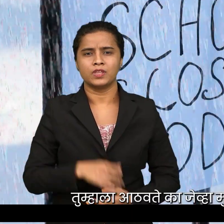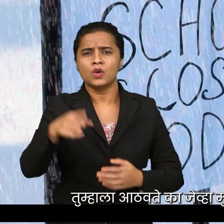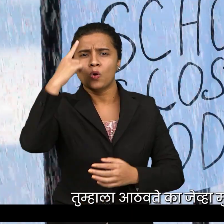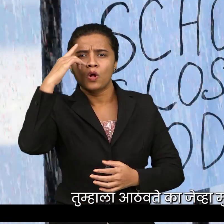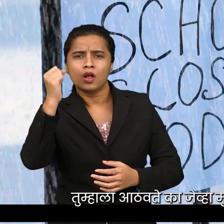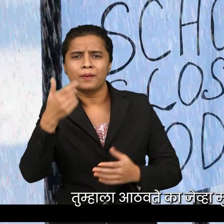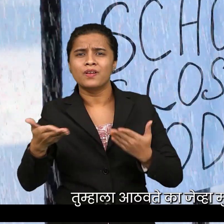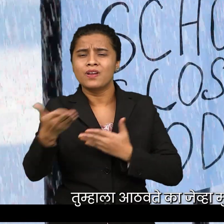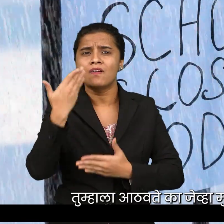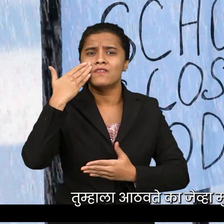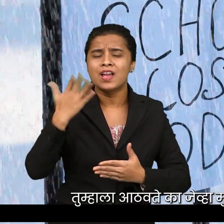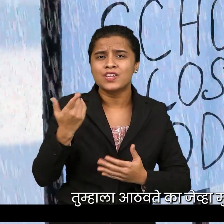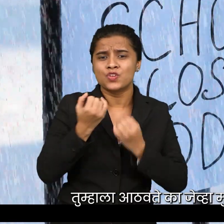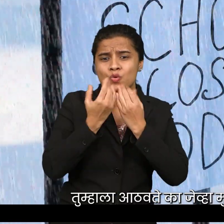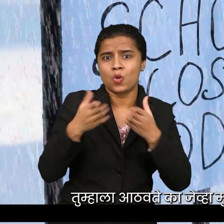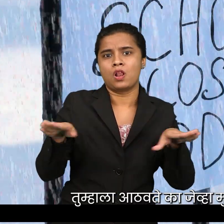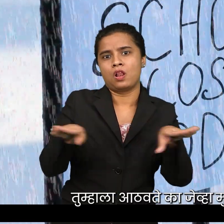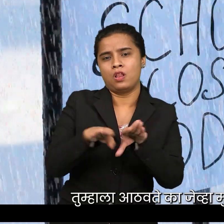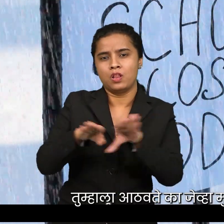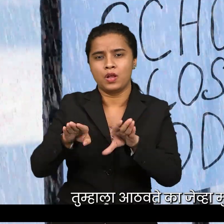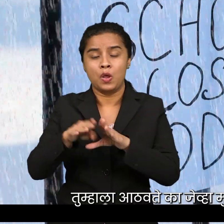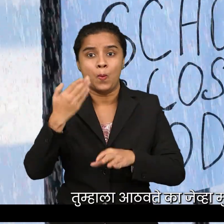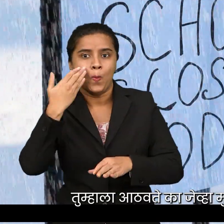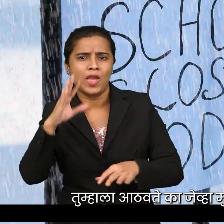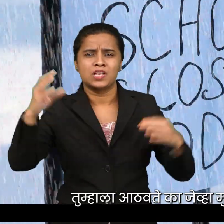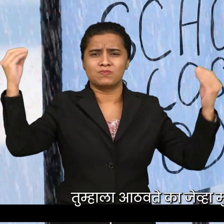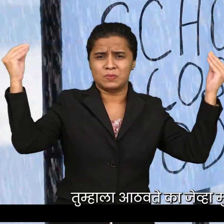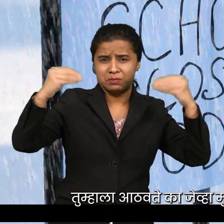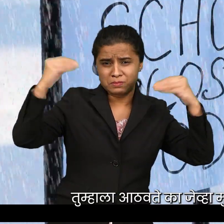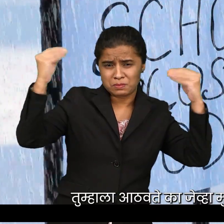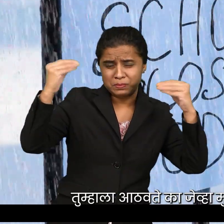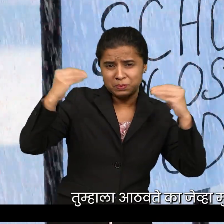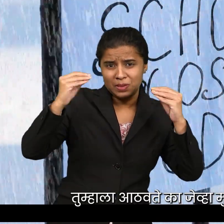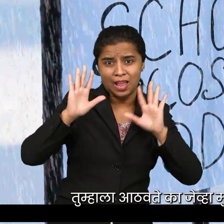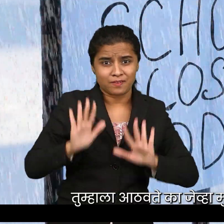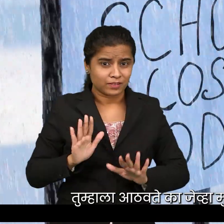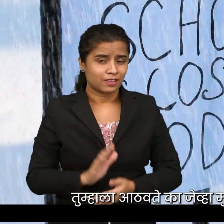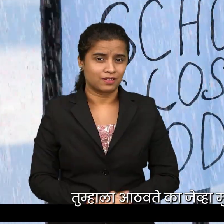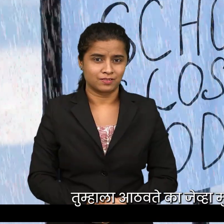तुम्हाला आठवते का जेव्हा मुसळधार पावसाच्या दिवसात शाळा बंद होत्या?